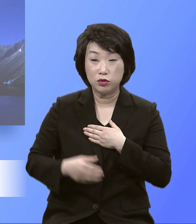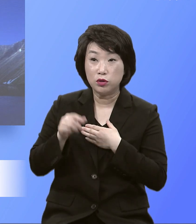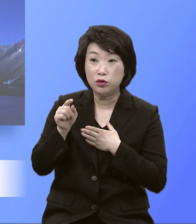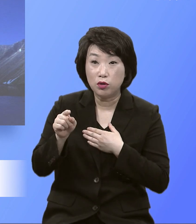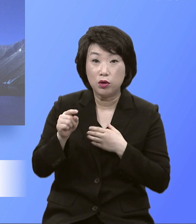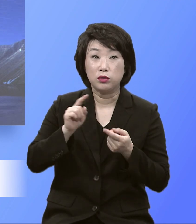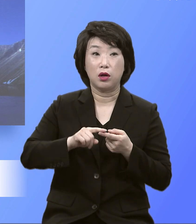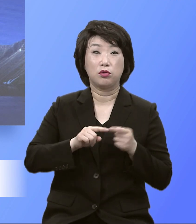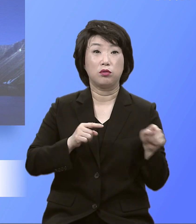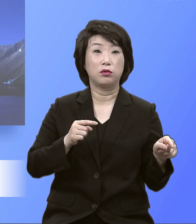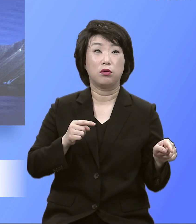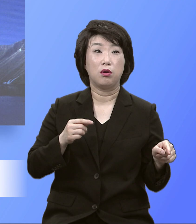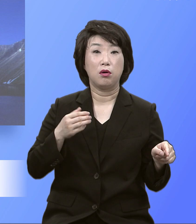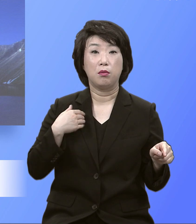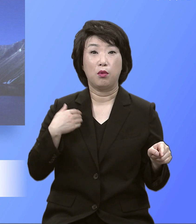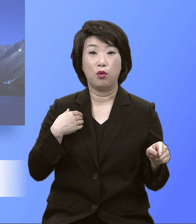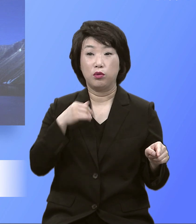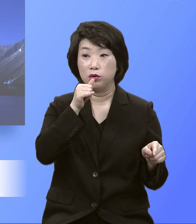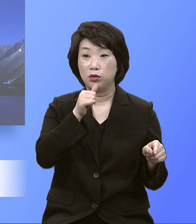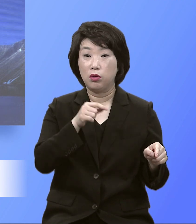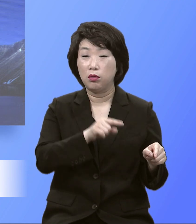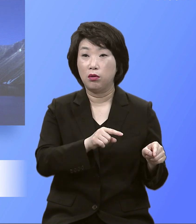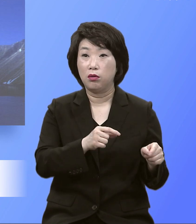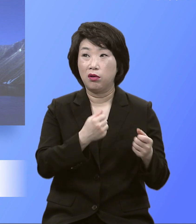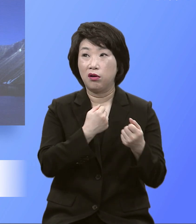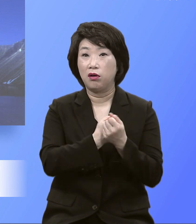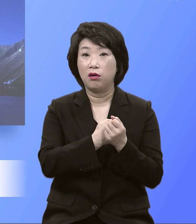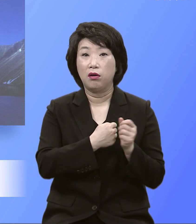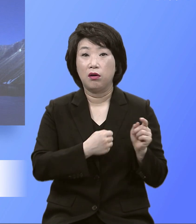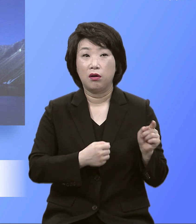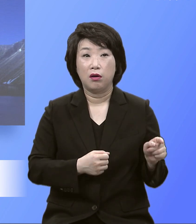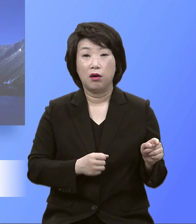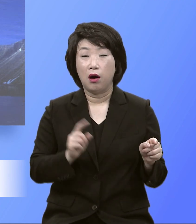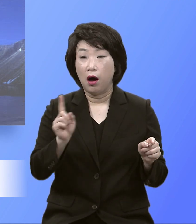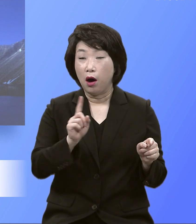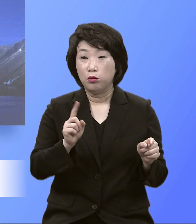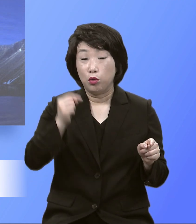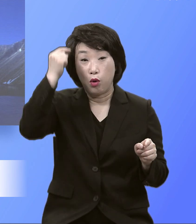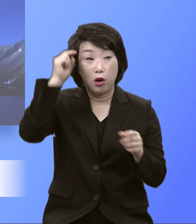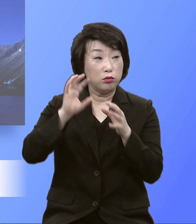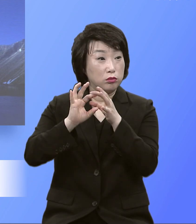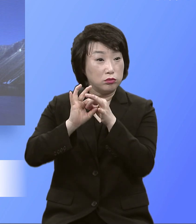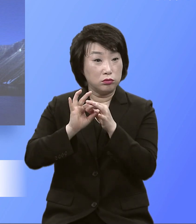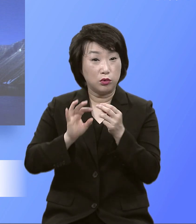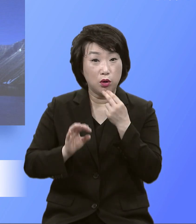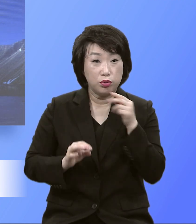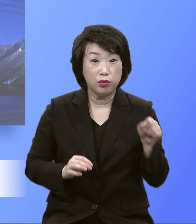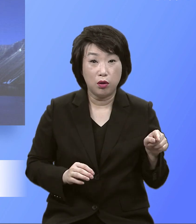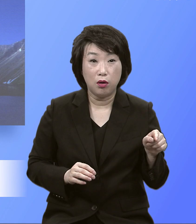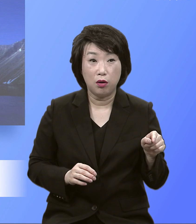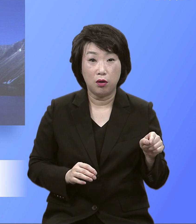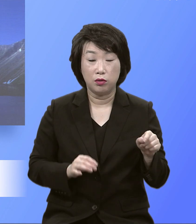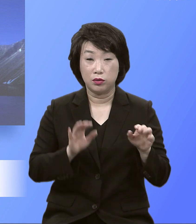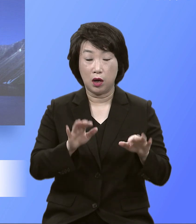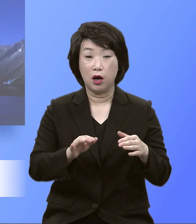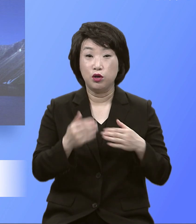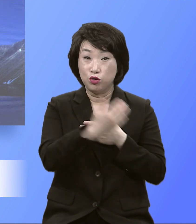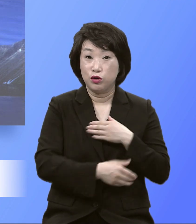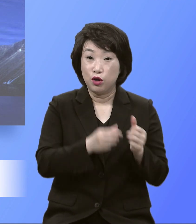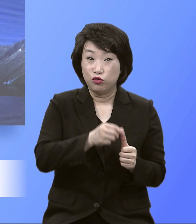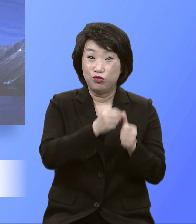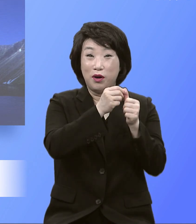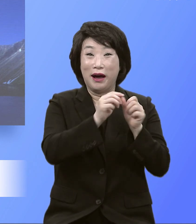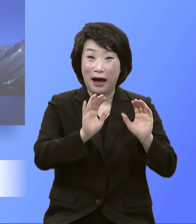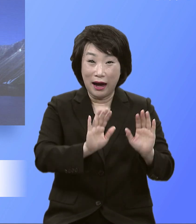거기에 대해서 염치가 없어요. 아무런 관심도 없어요. 지가 구원받을